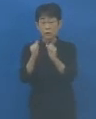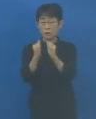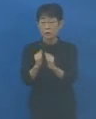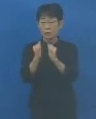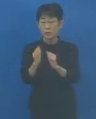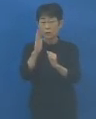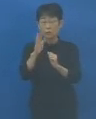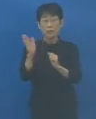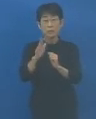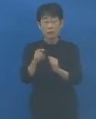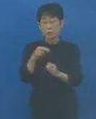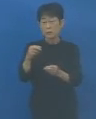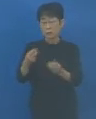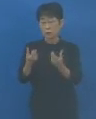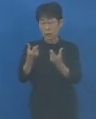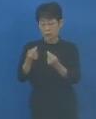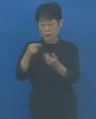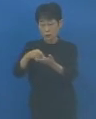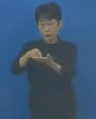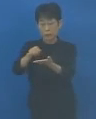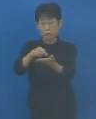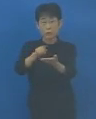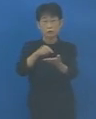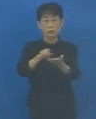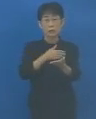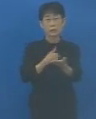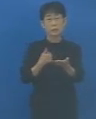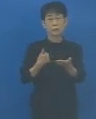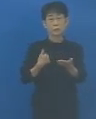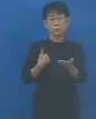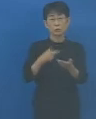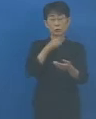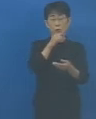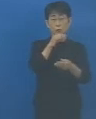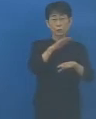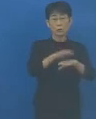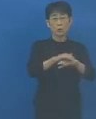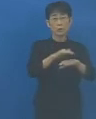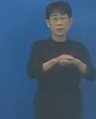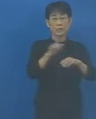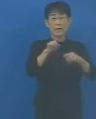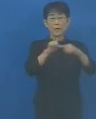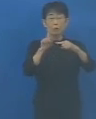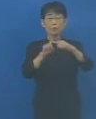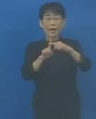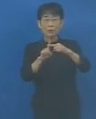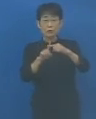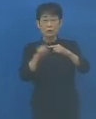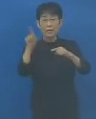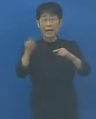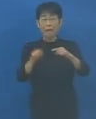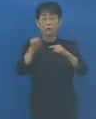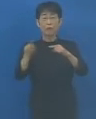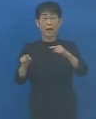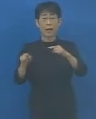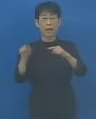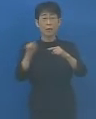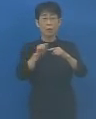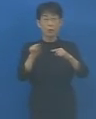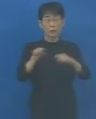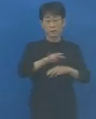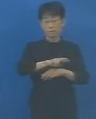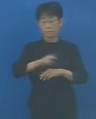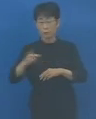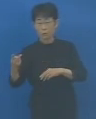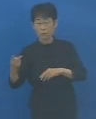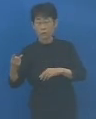本県はやるつもりないんですけれども、そういう意味で鳥取方式プラスアルファ、ということへ移行していかざるを得